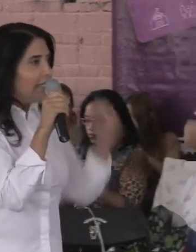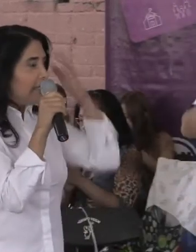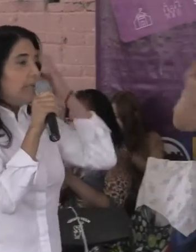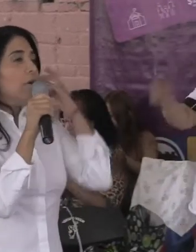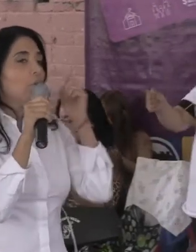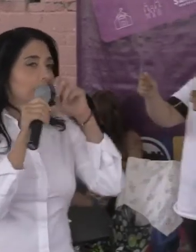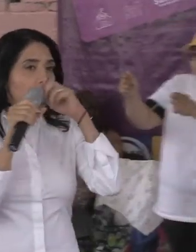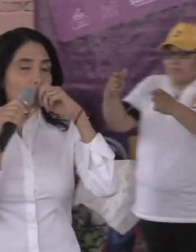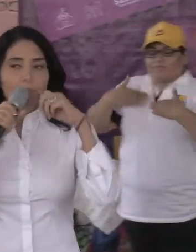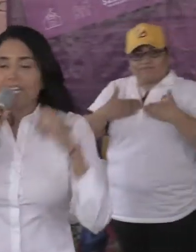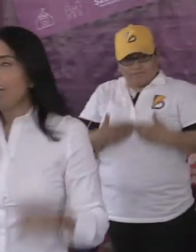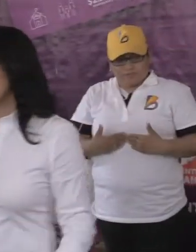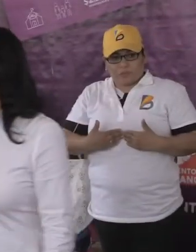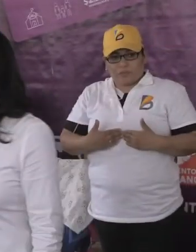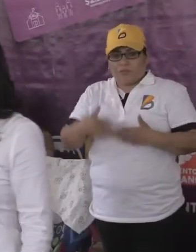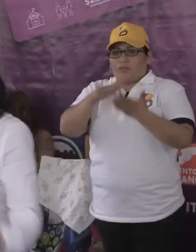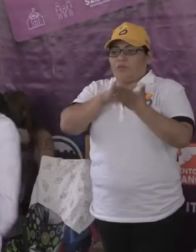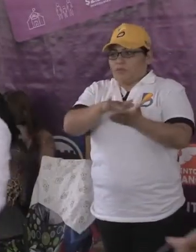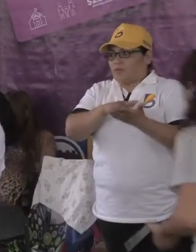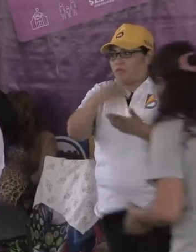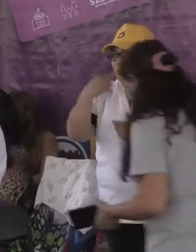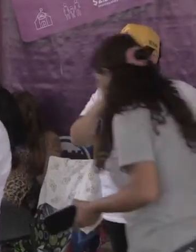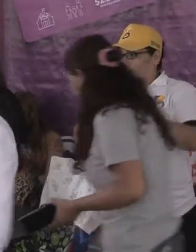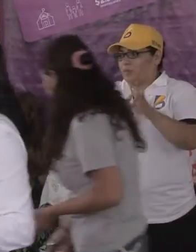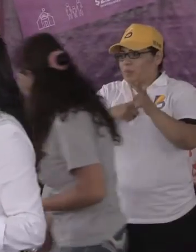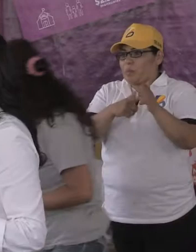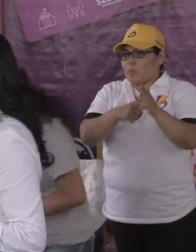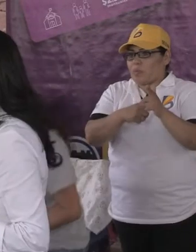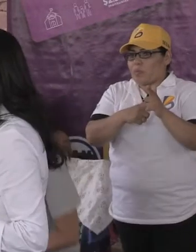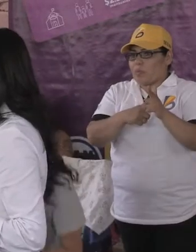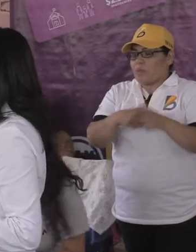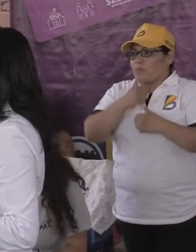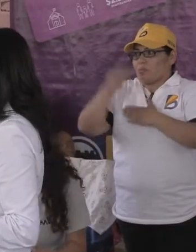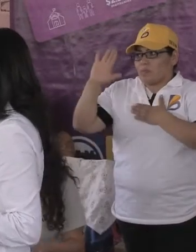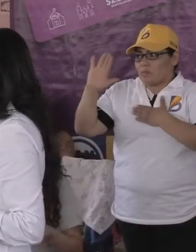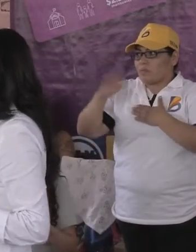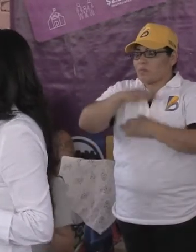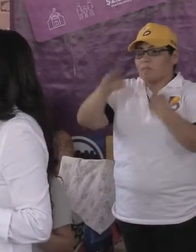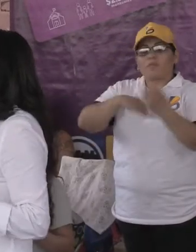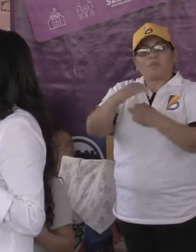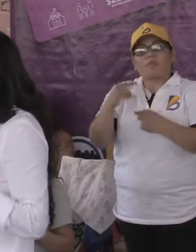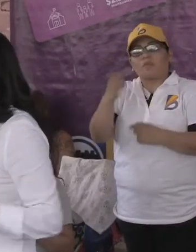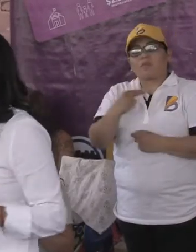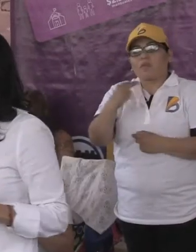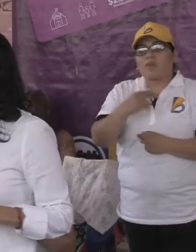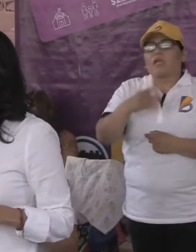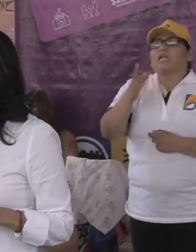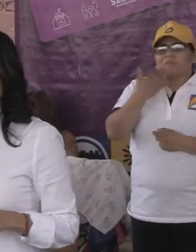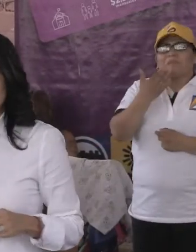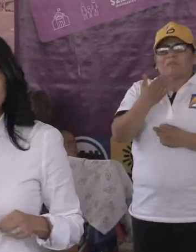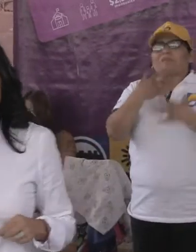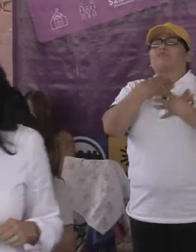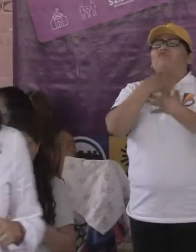encargar justo el apoyo para darle seguimiento a este compromiso con todas y con todos ustedes. Me está yendo muy